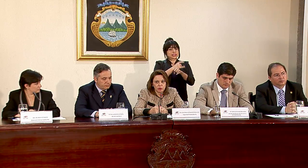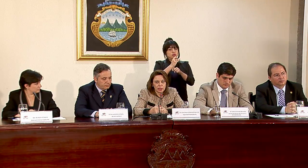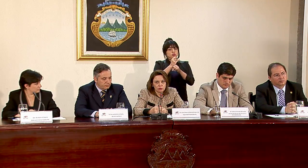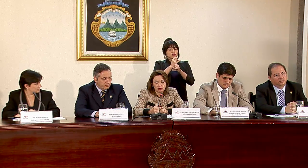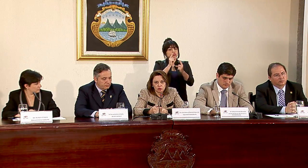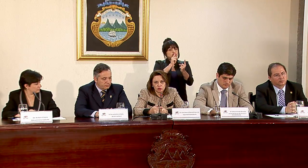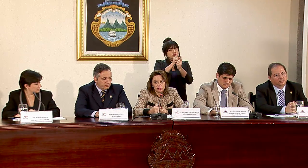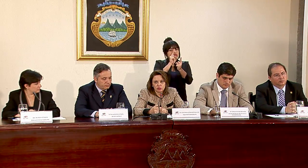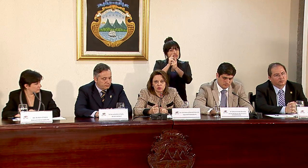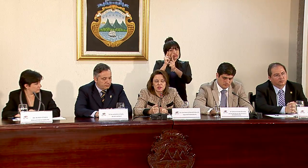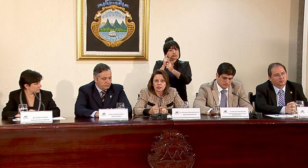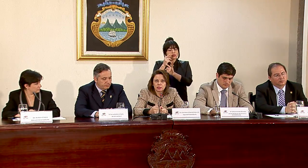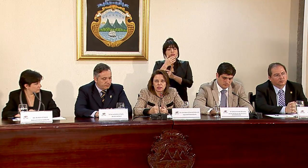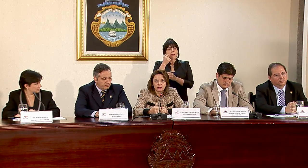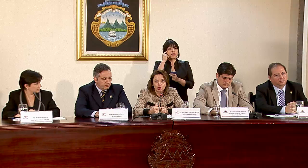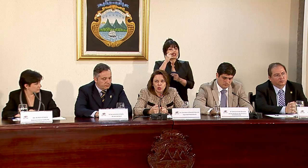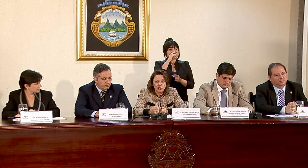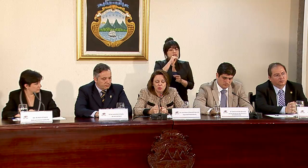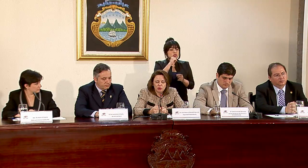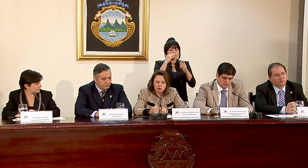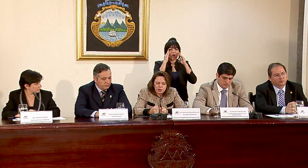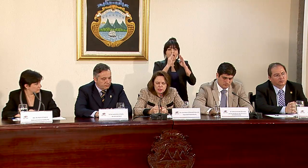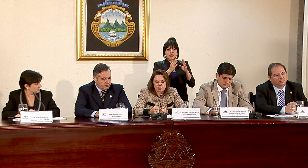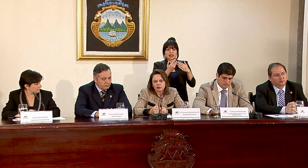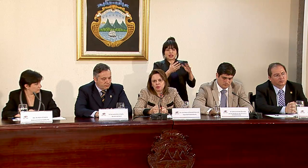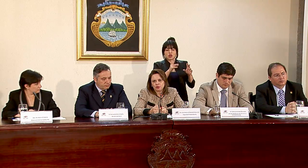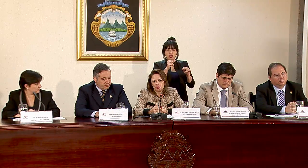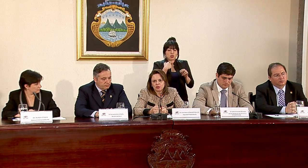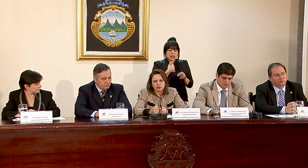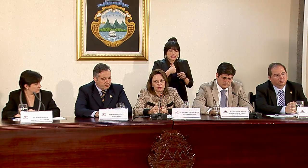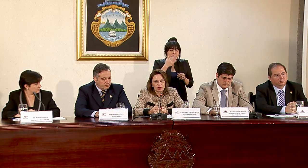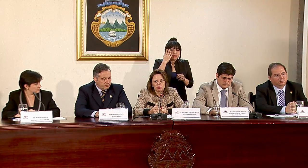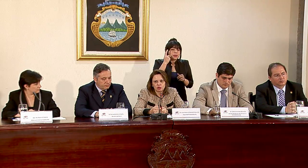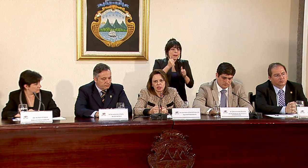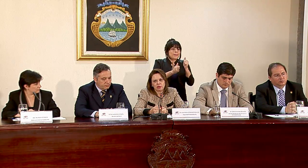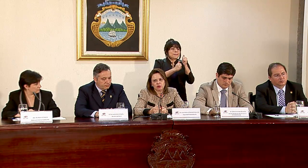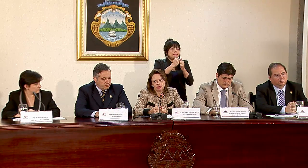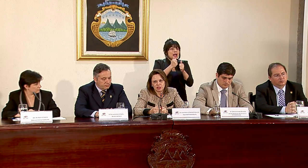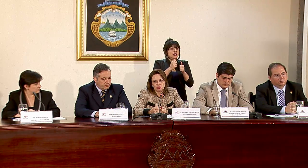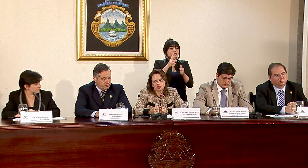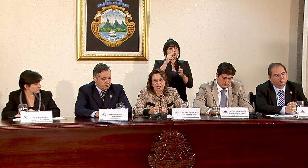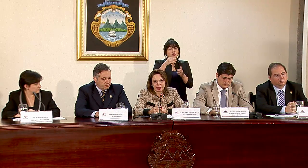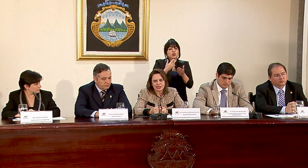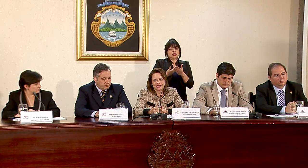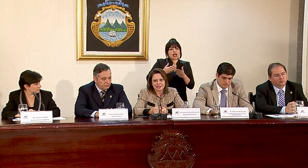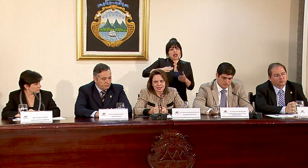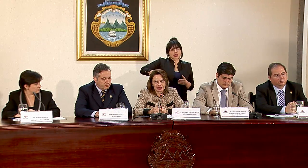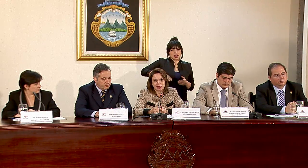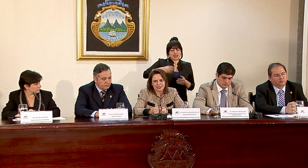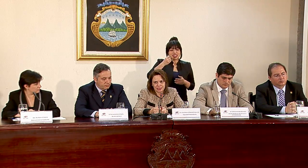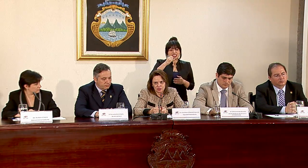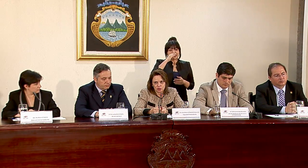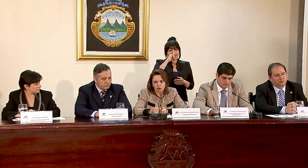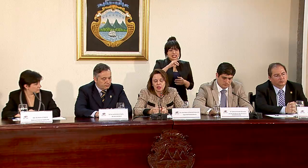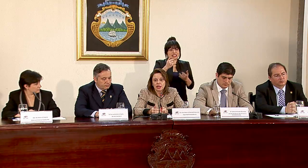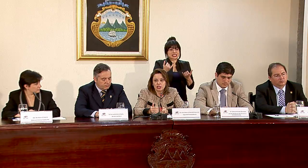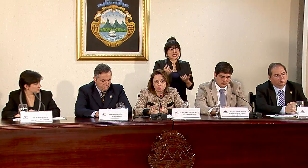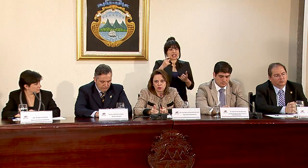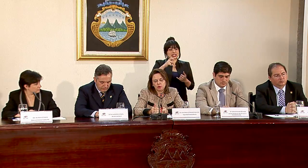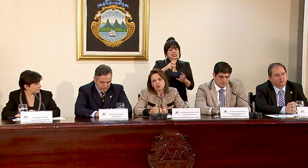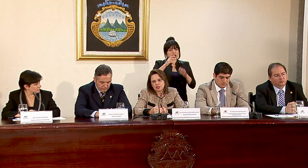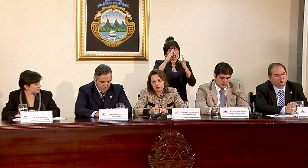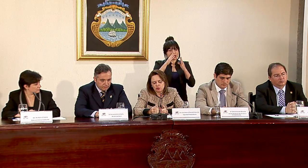uno, para no dejar un solo niño que no esté atendido. Pero nuestra mayor preocupación es no llegar cuando el niño ya necesita esa atención.